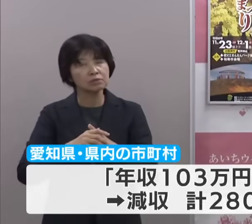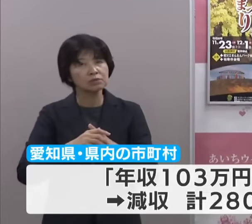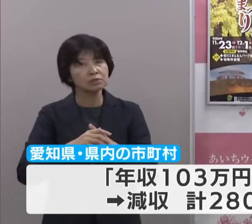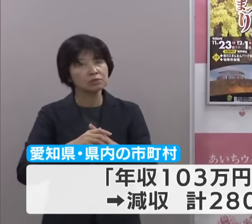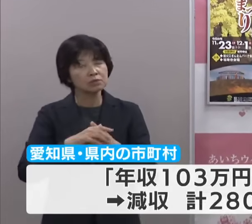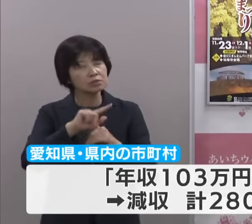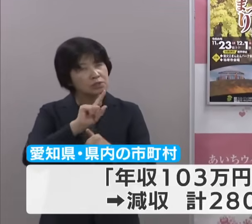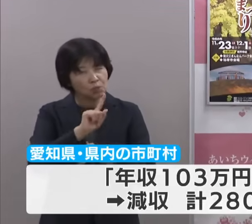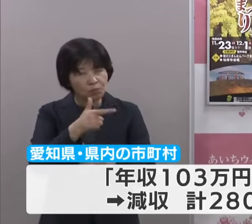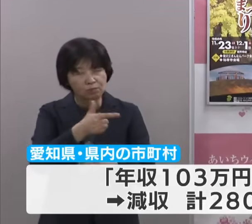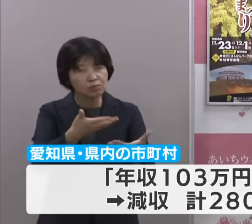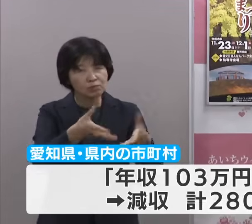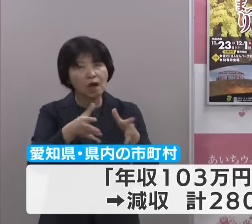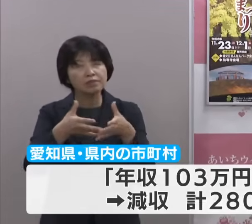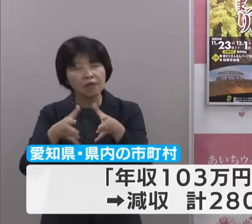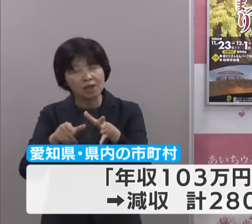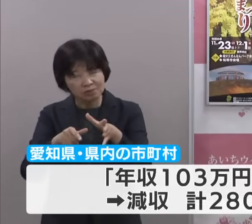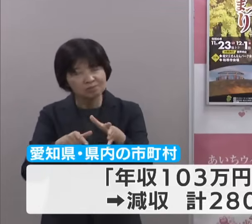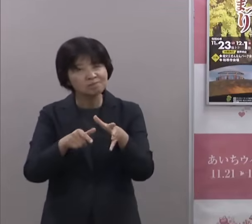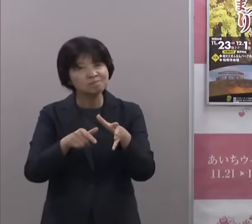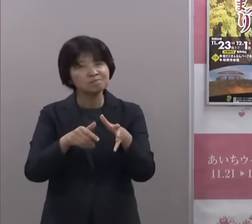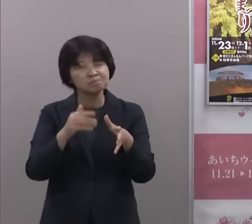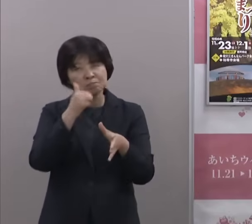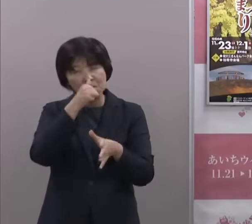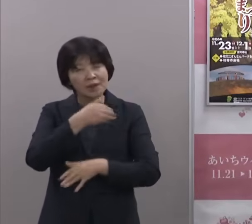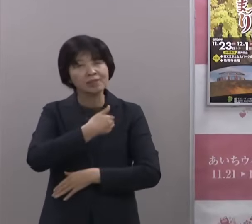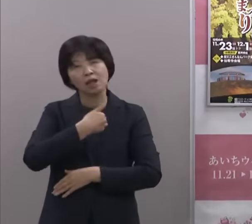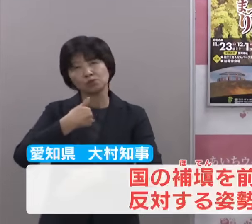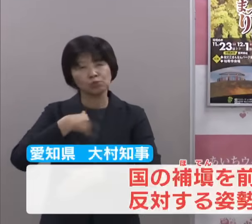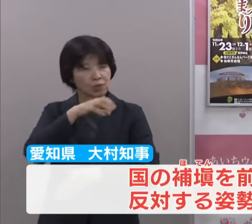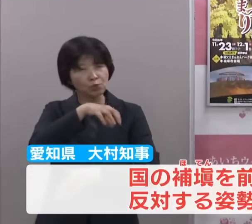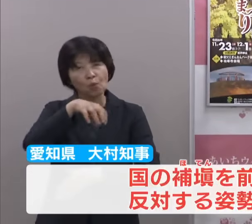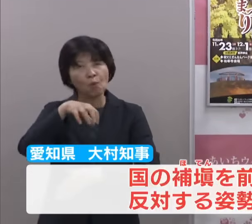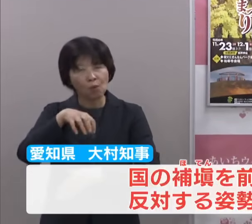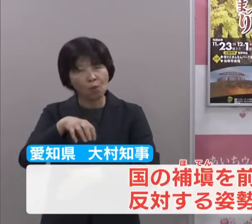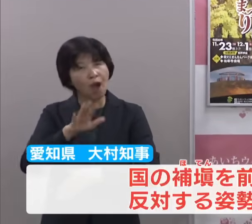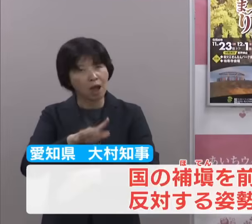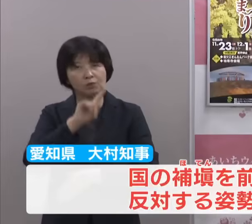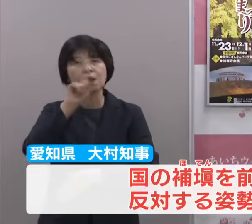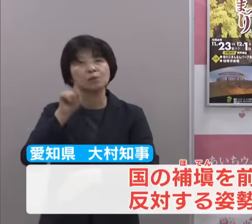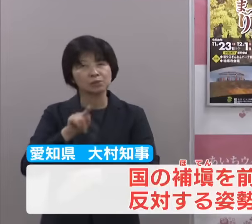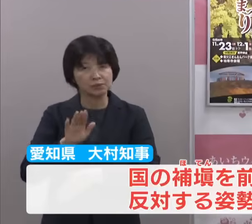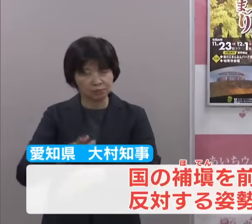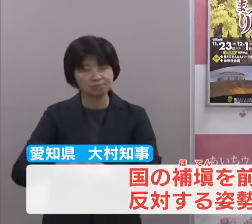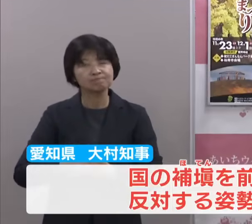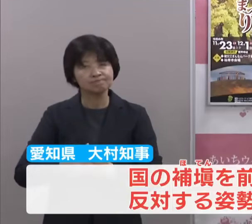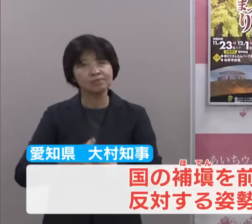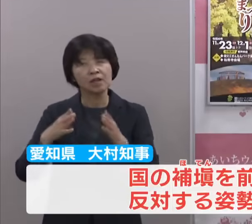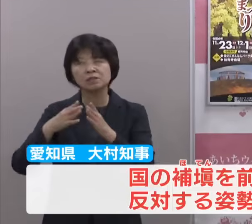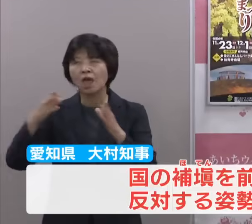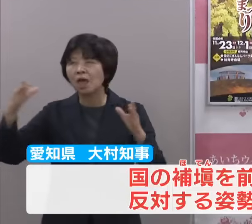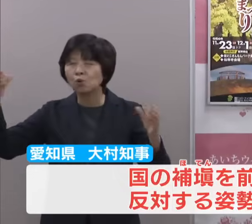減収が見込まれます。これを受け大村知事は今日の定例会見で、国の